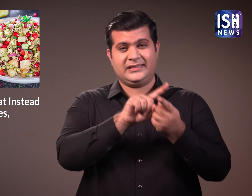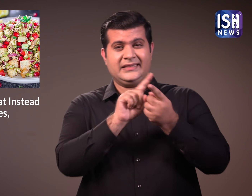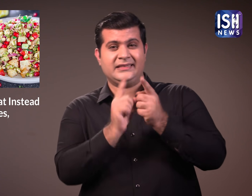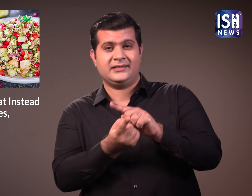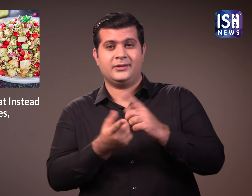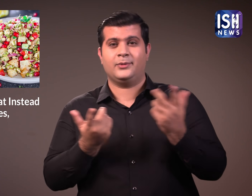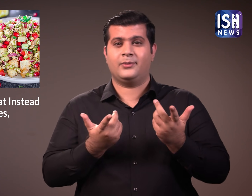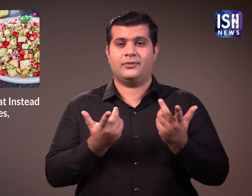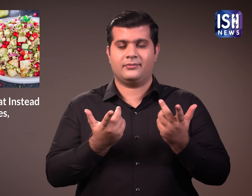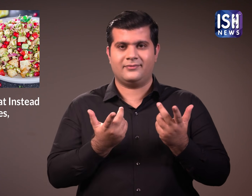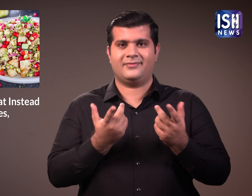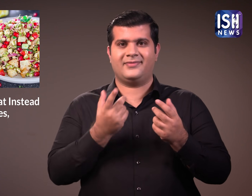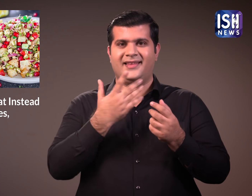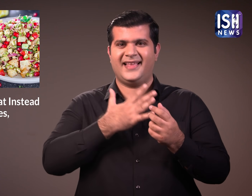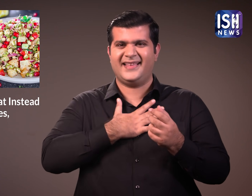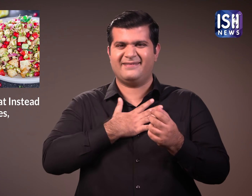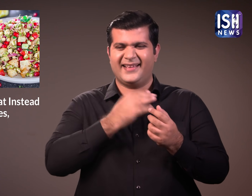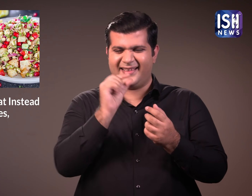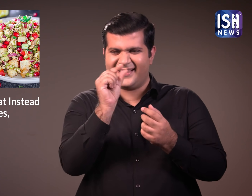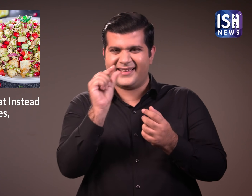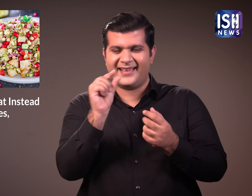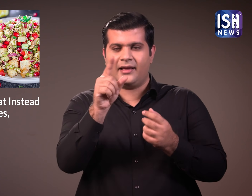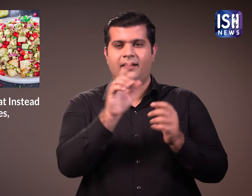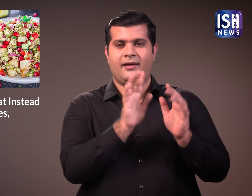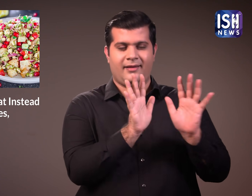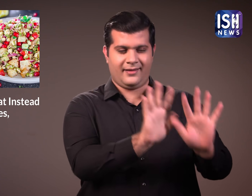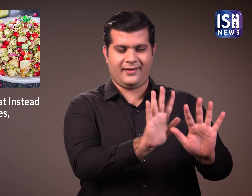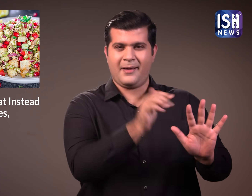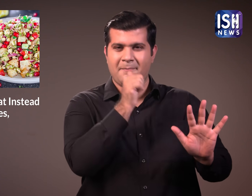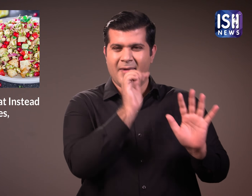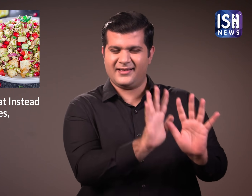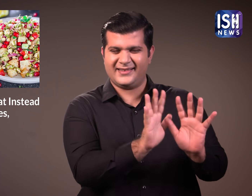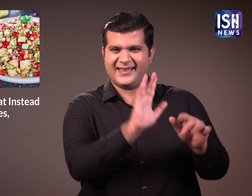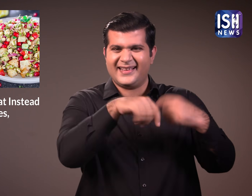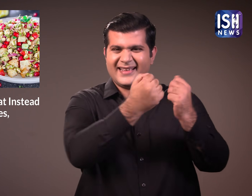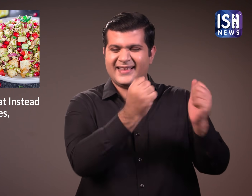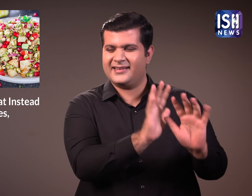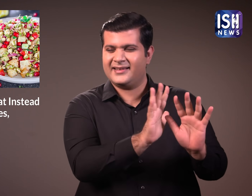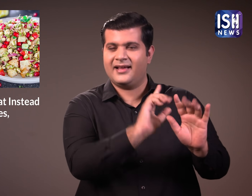इसके बजाए आप हारे मुऊं को भिगोकर प्यास डाल कर स्वादिश्ट सलात बना सकते